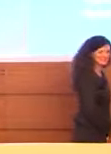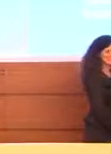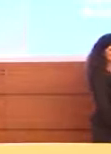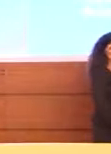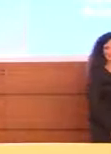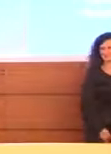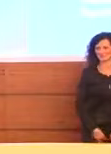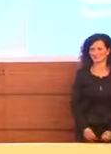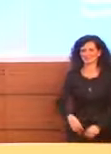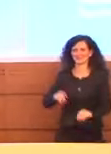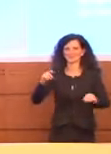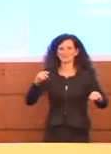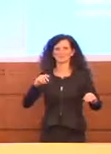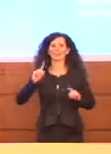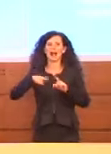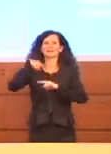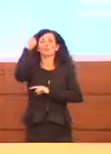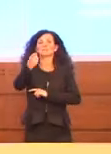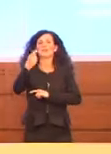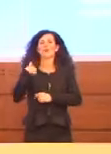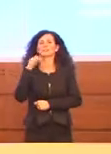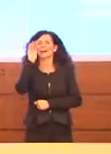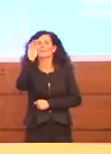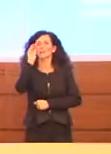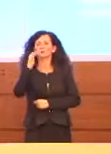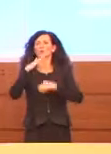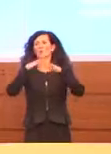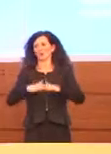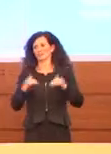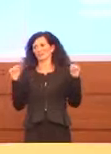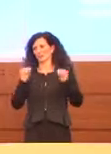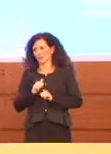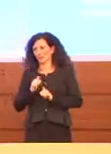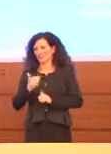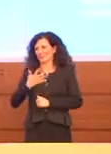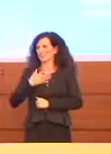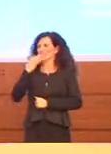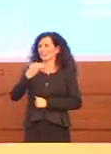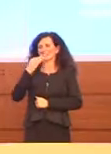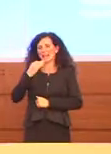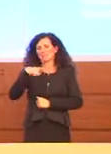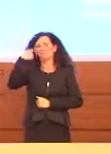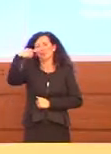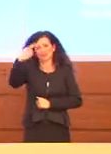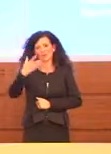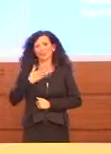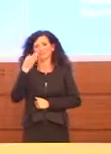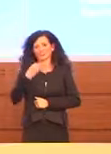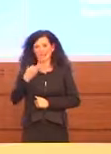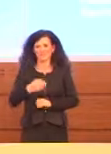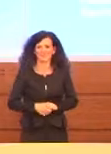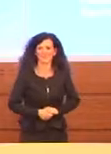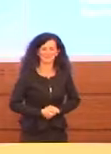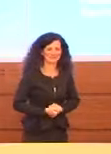sì ma volta nel futuro della protezione civile c'è sempre una prossima volta